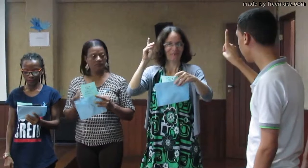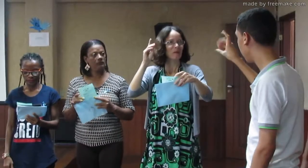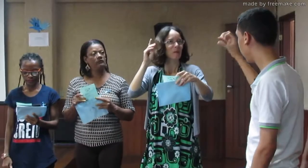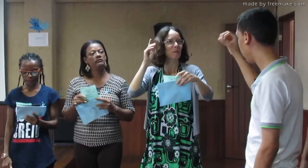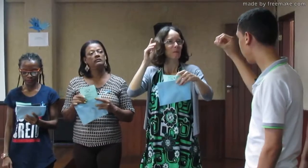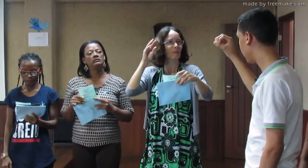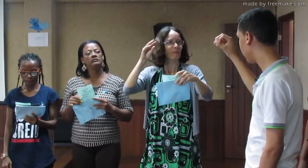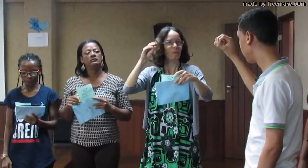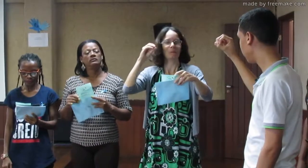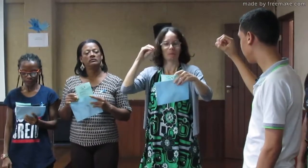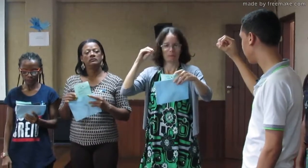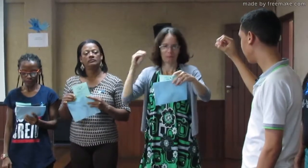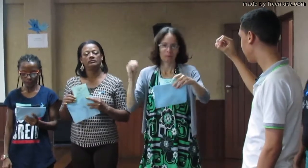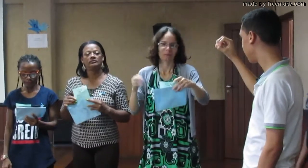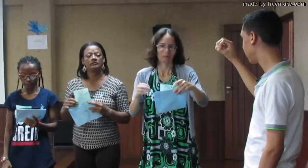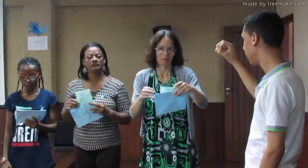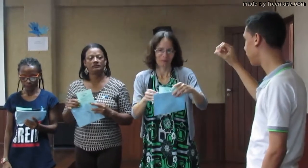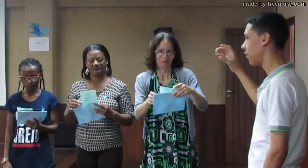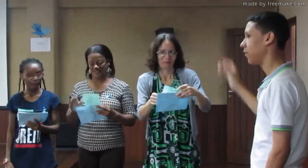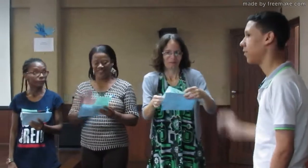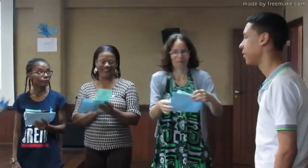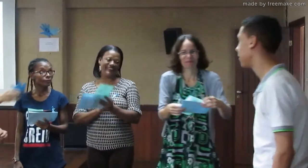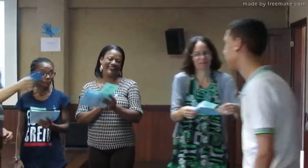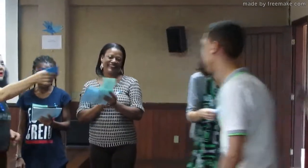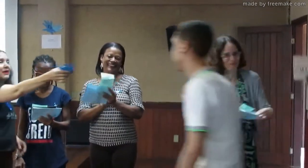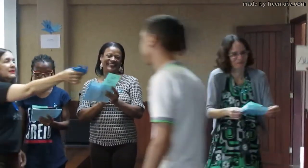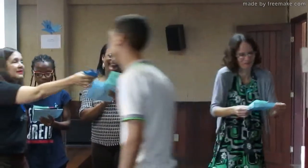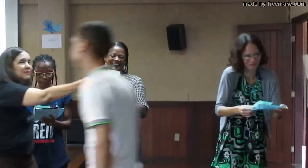Ó. Ó, tá vendo?